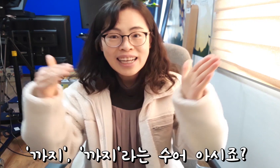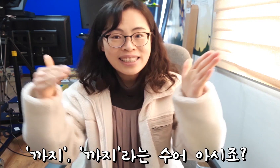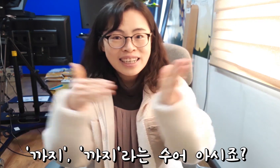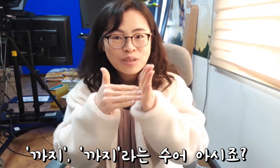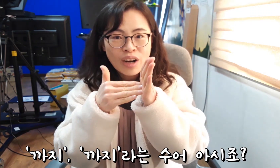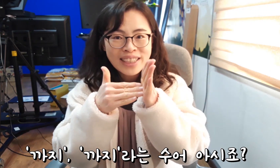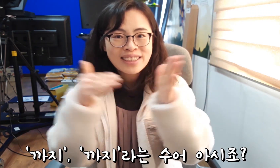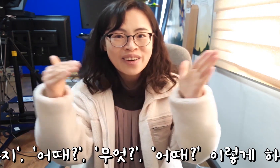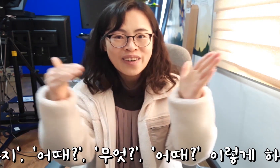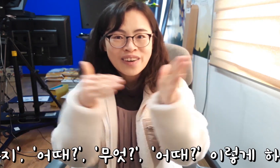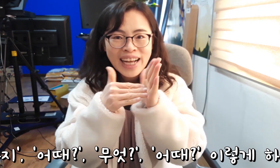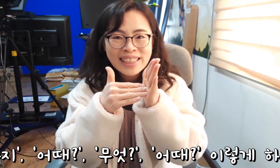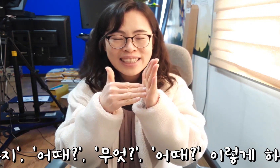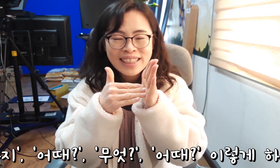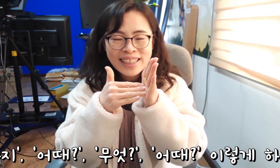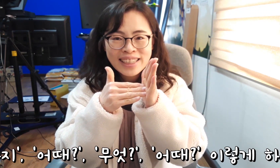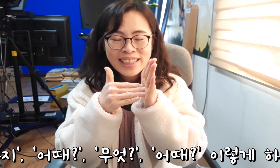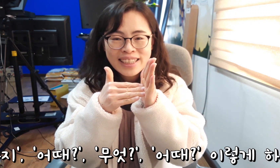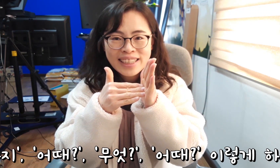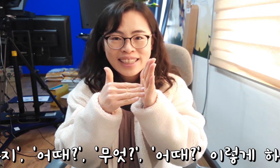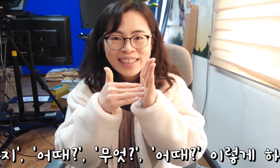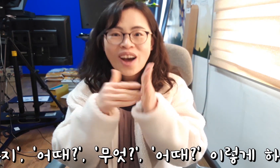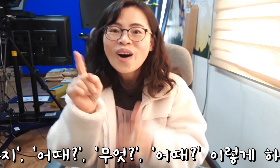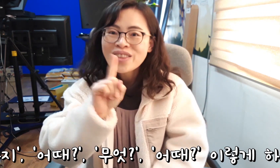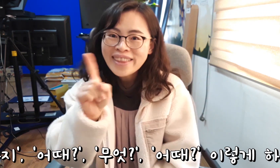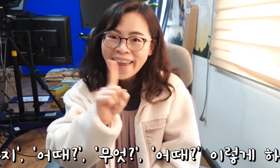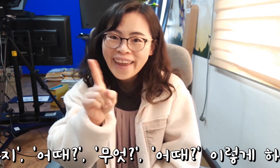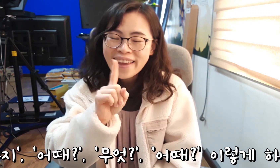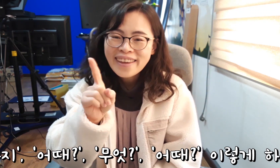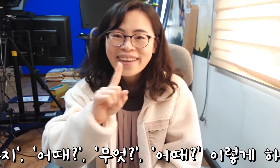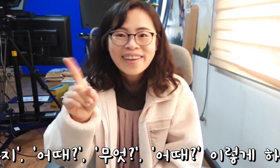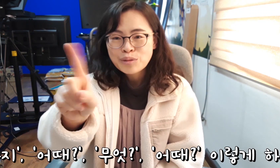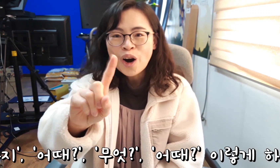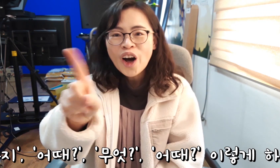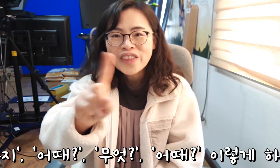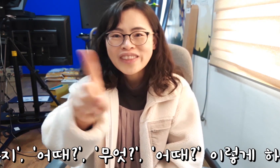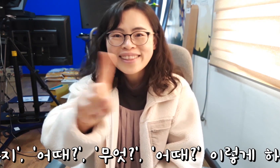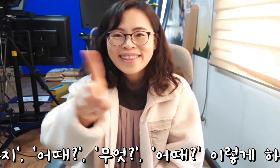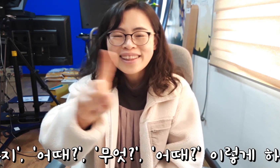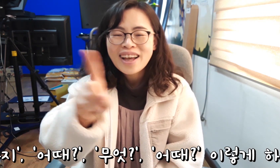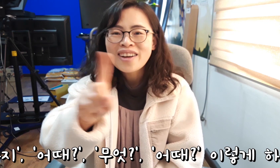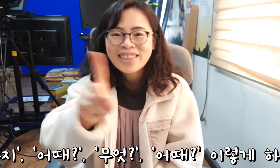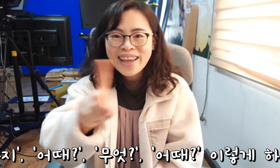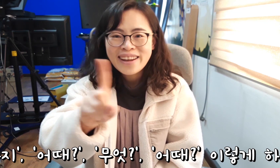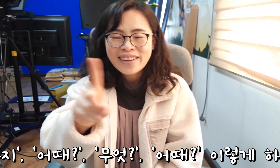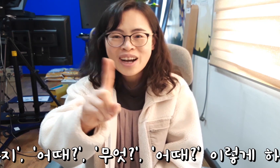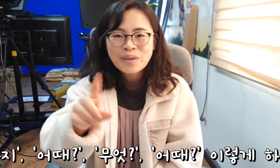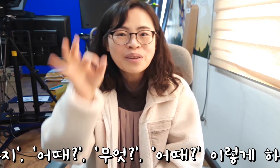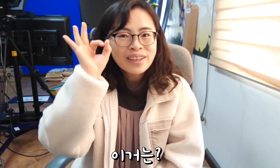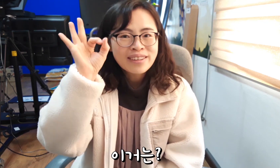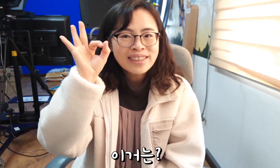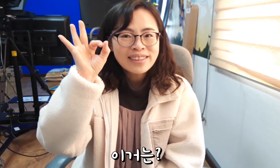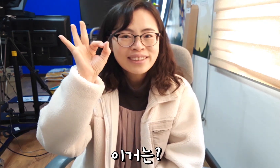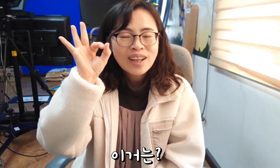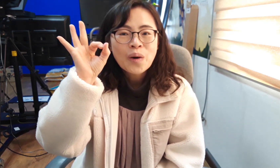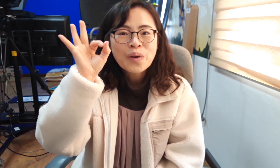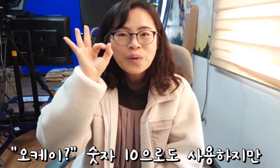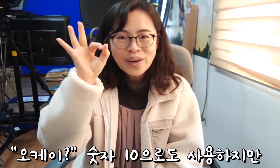까지란 수어 아시죠? 까지. 어때? 무엇? 어때? 이렇게 하고 이거는